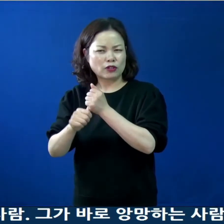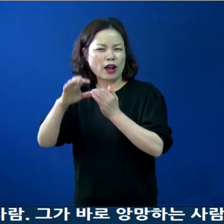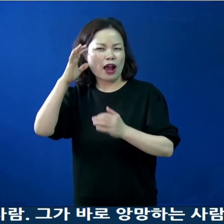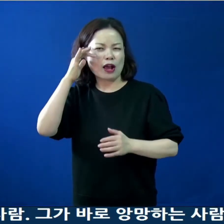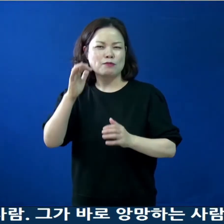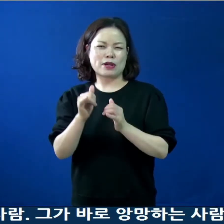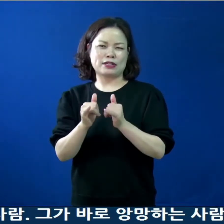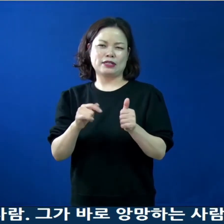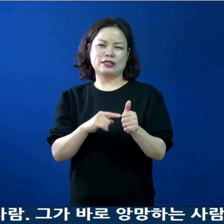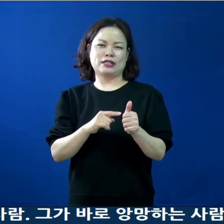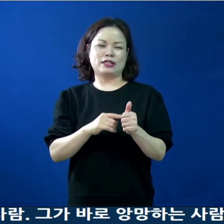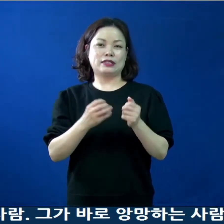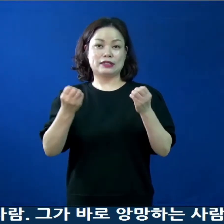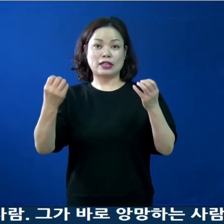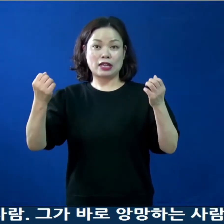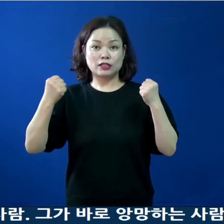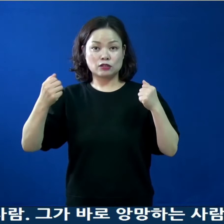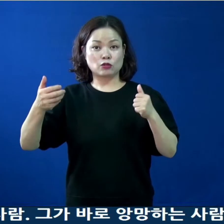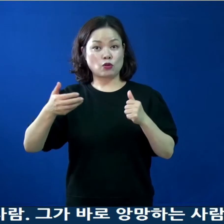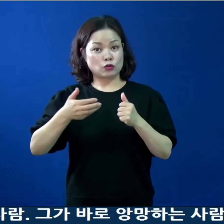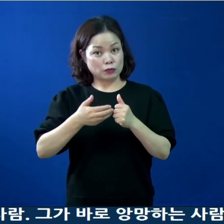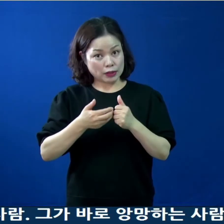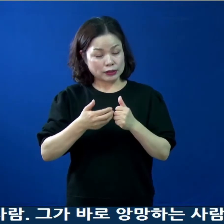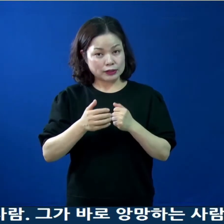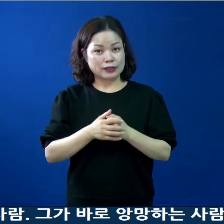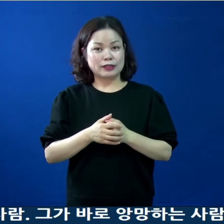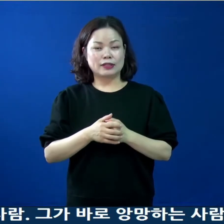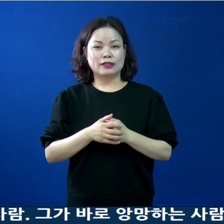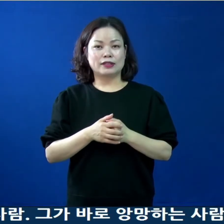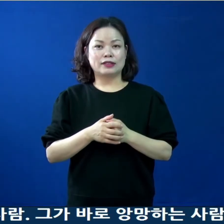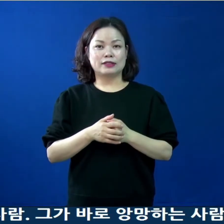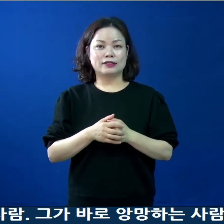것이죠. 새 힘을 공급받는 인생.